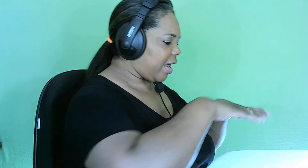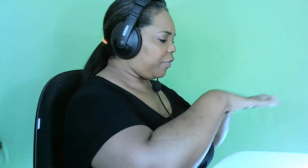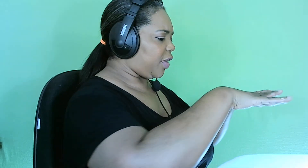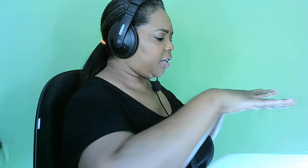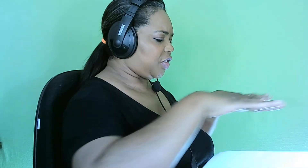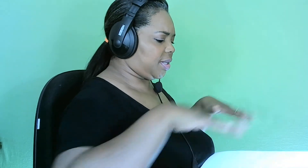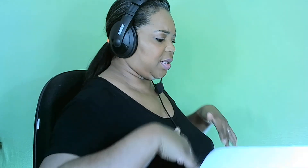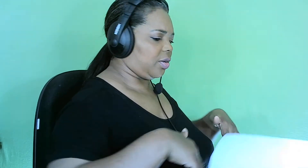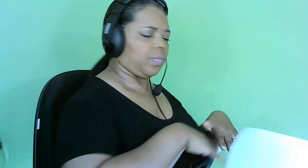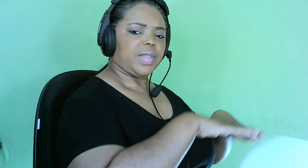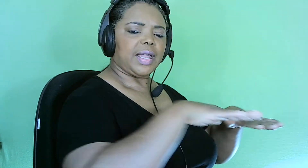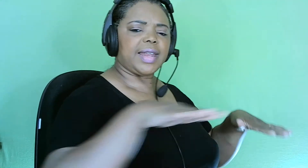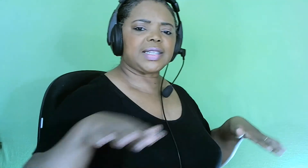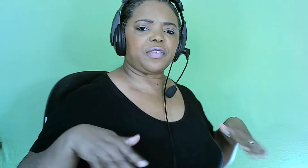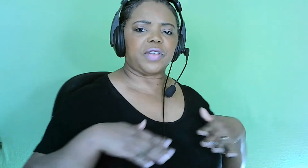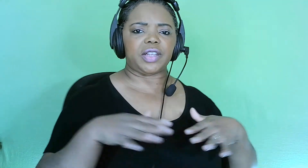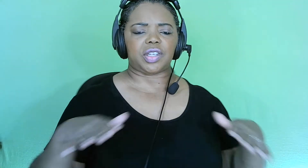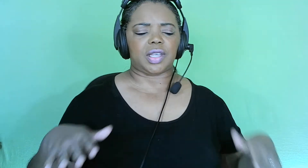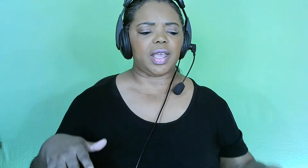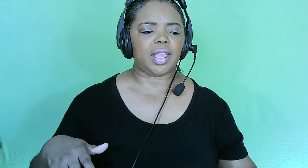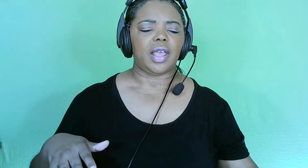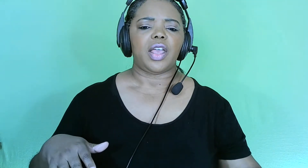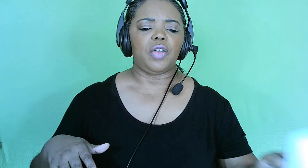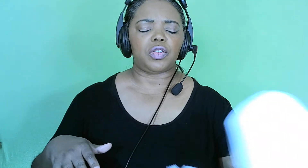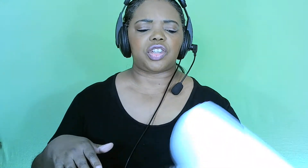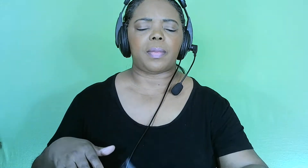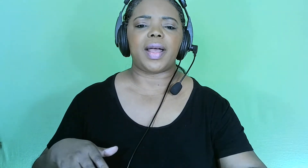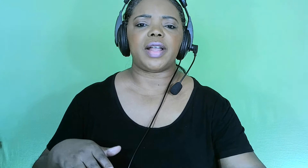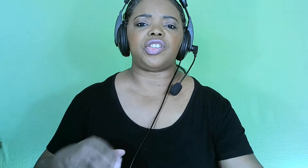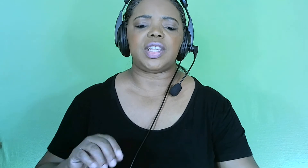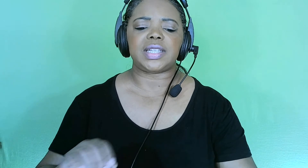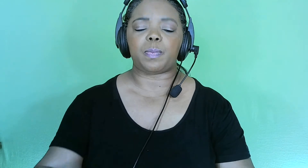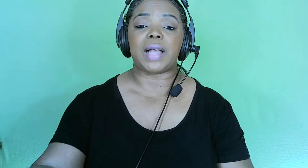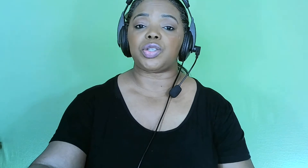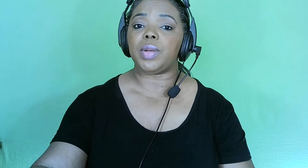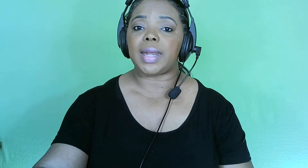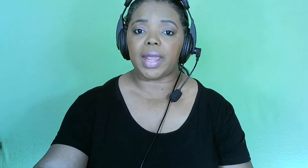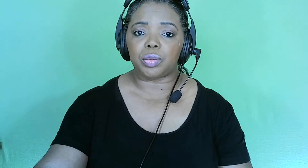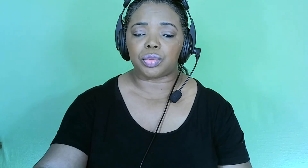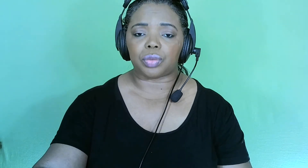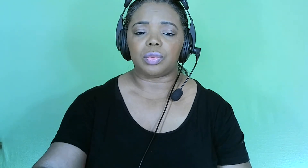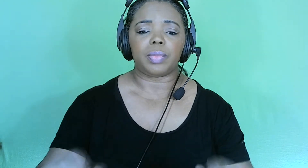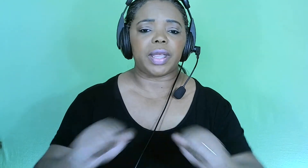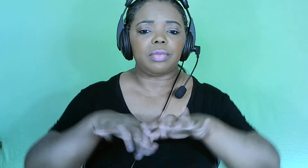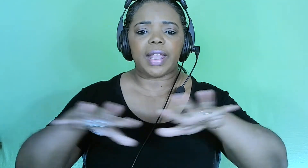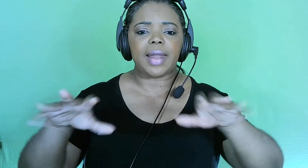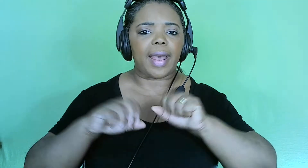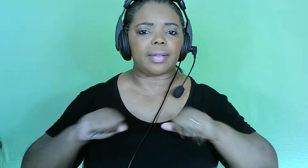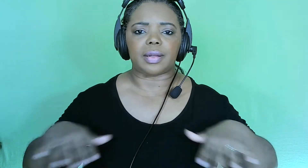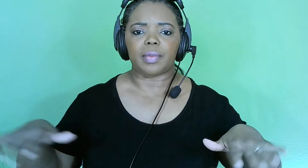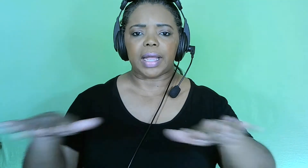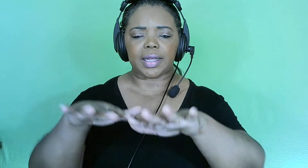na frente assim, ó. Nessa frente aqui, eu vou chamar de espaço neutro, Porque não tem nada aqui na